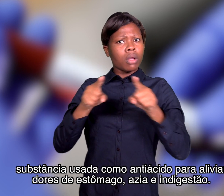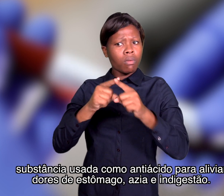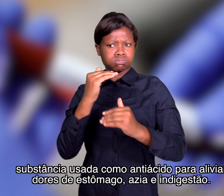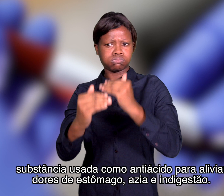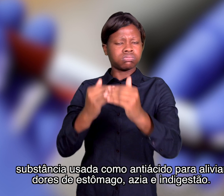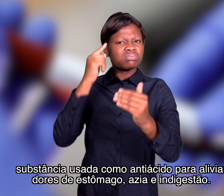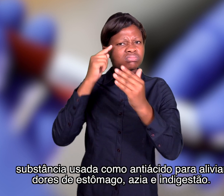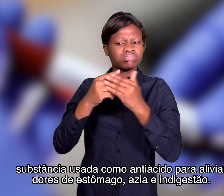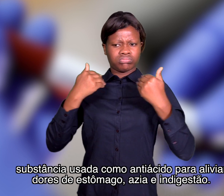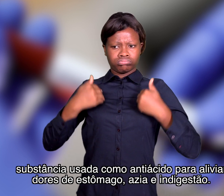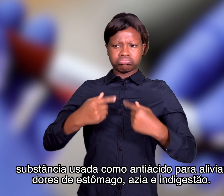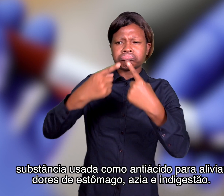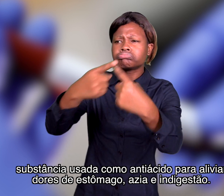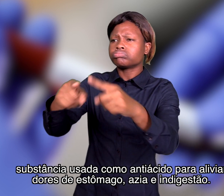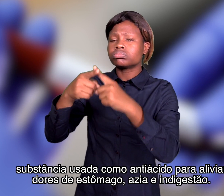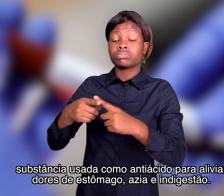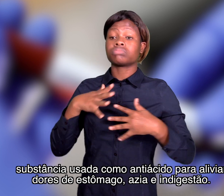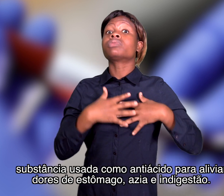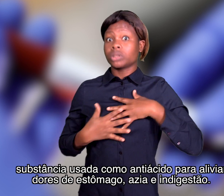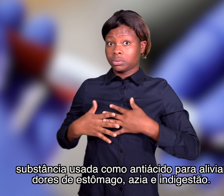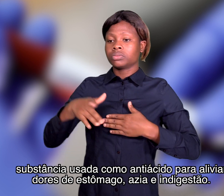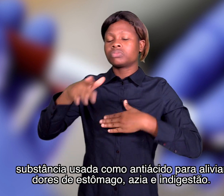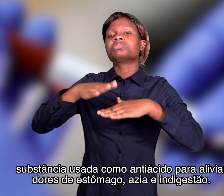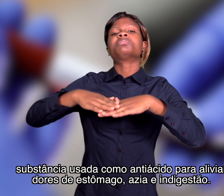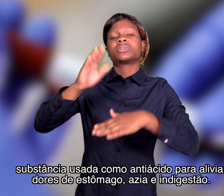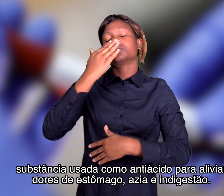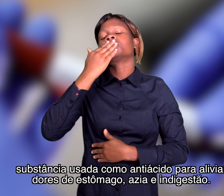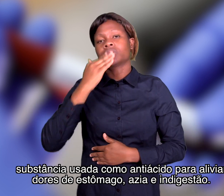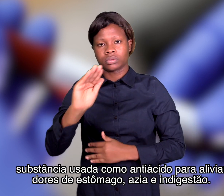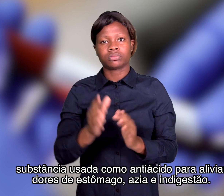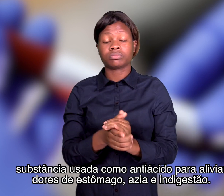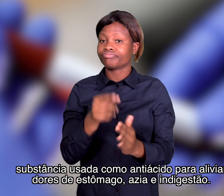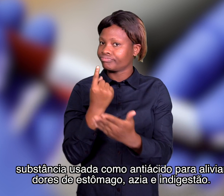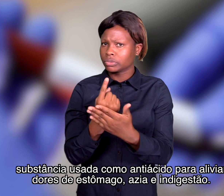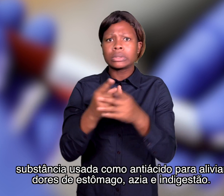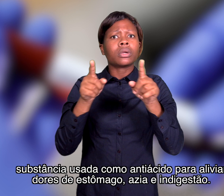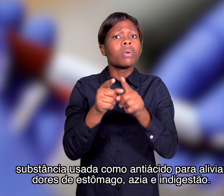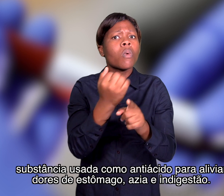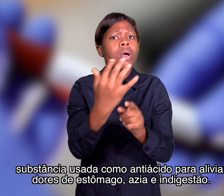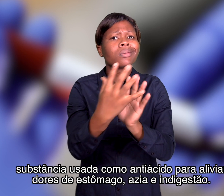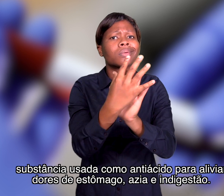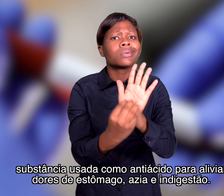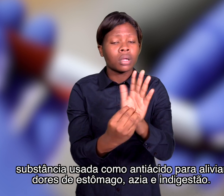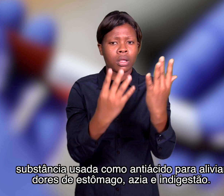substância usada como antiácido para aliviar dores de estômago, azia e indigestão.